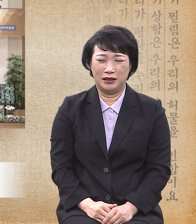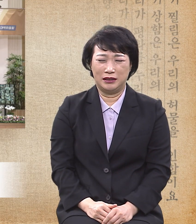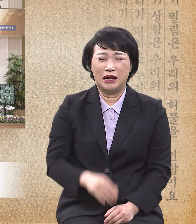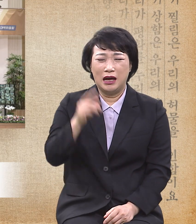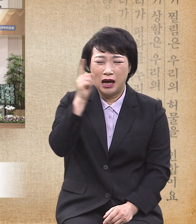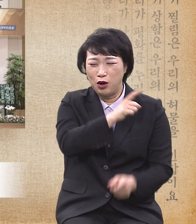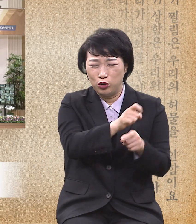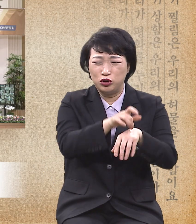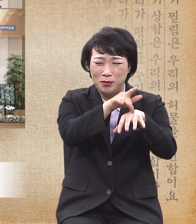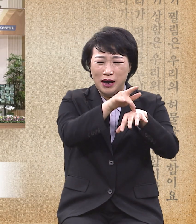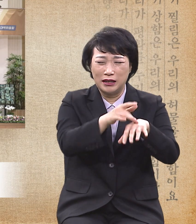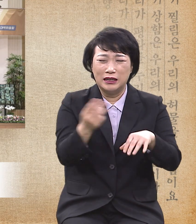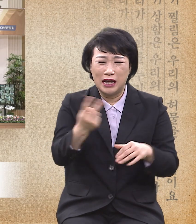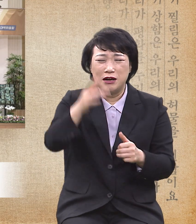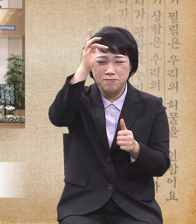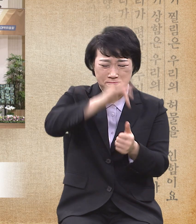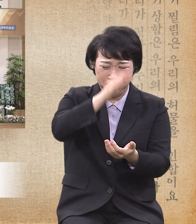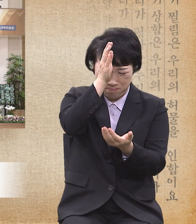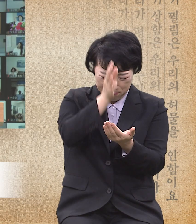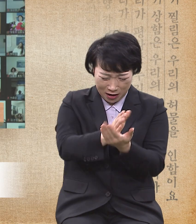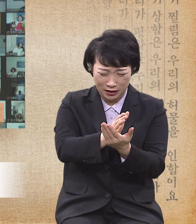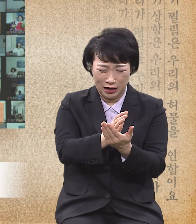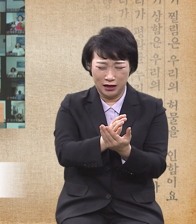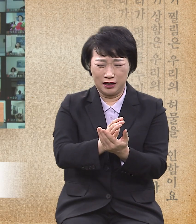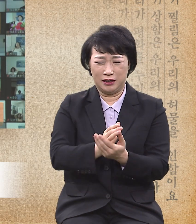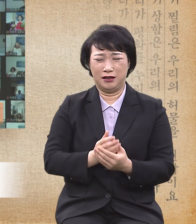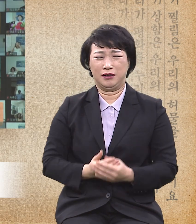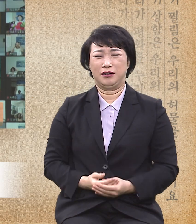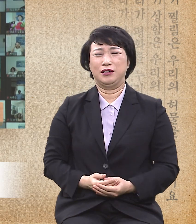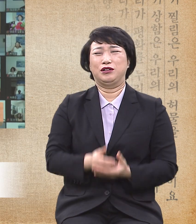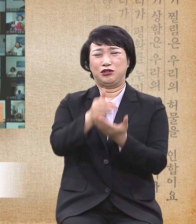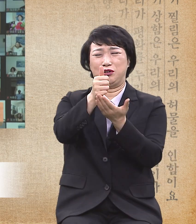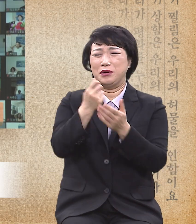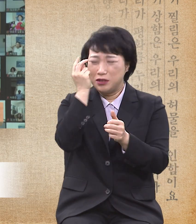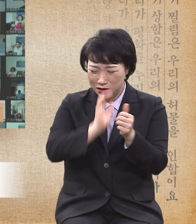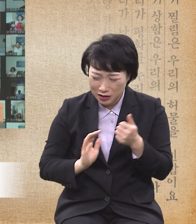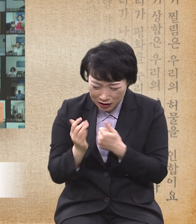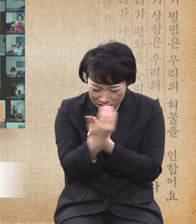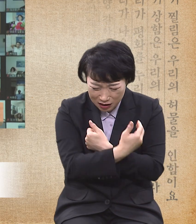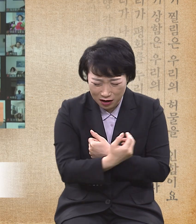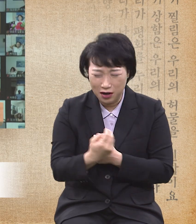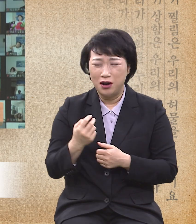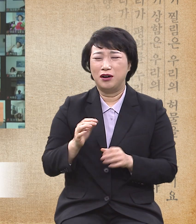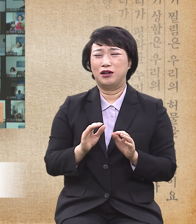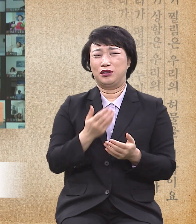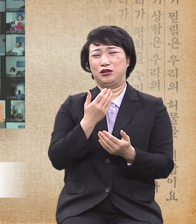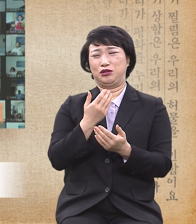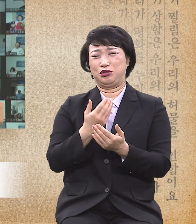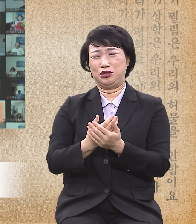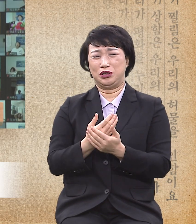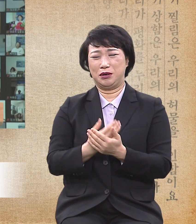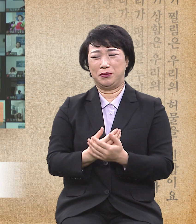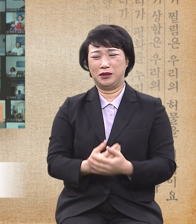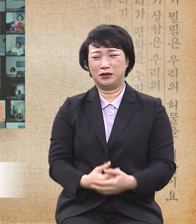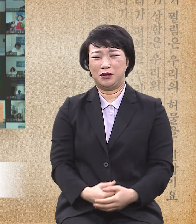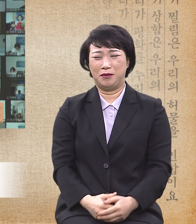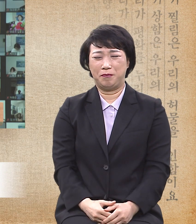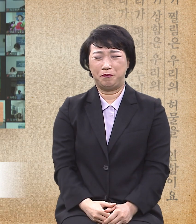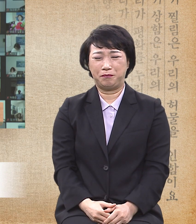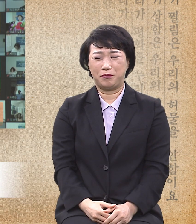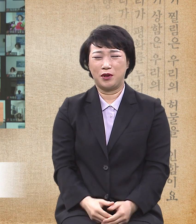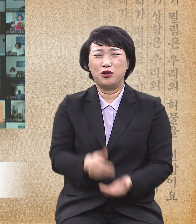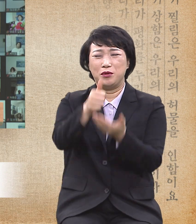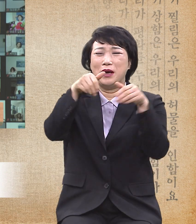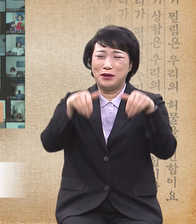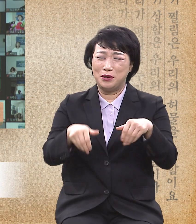악한 원수는 다시 역사하지 못하도록 주가 지키시고 보존하옵소서.